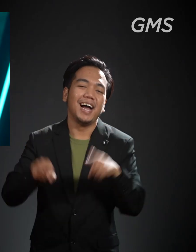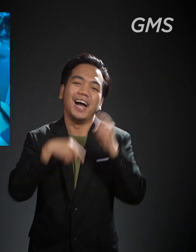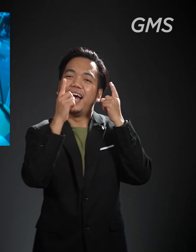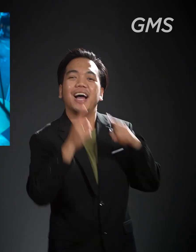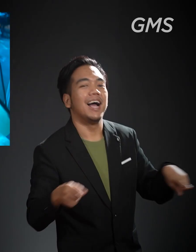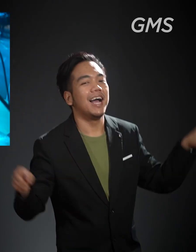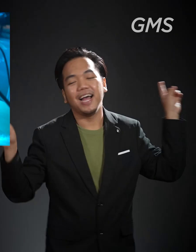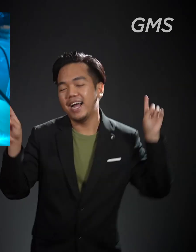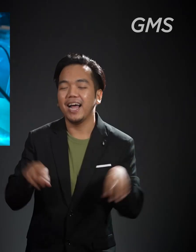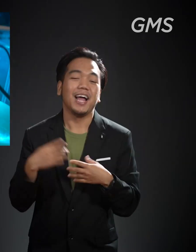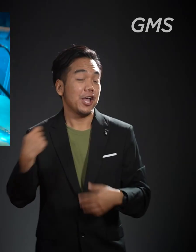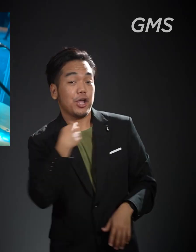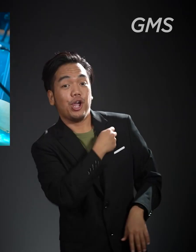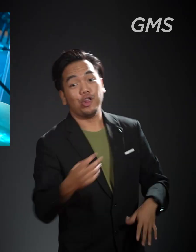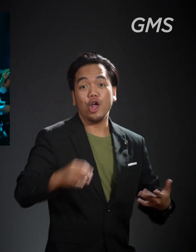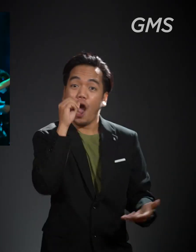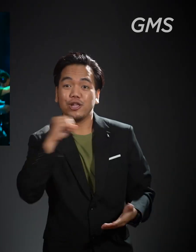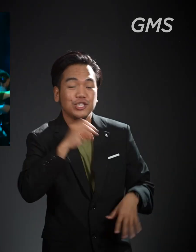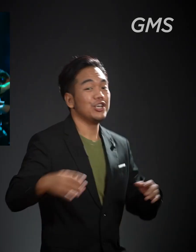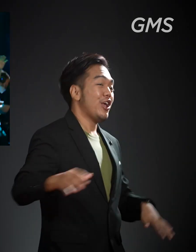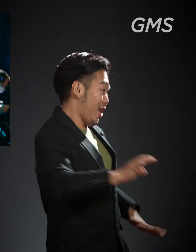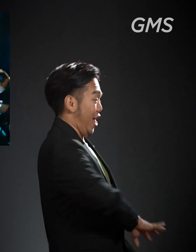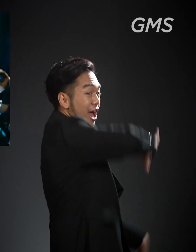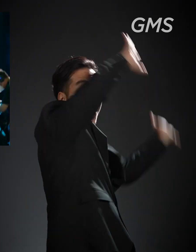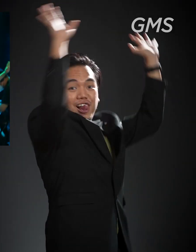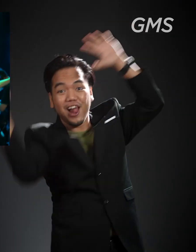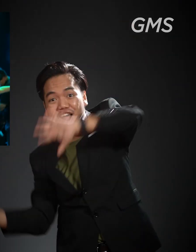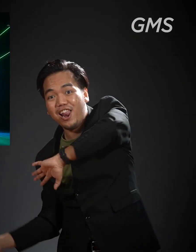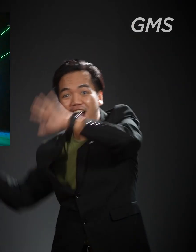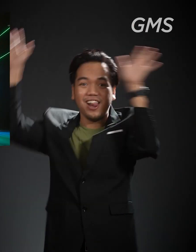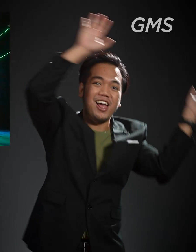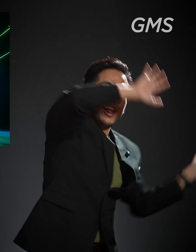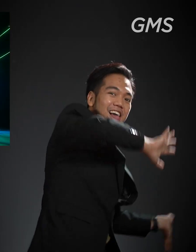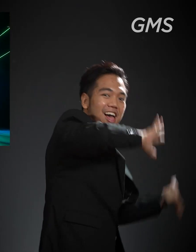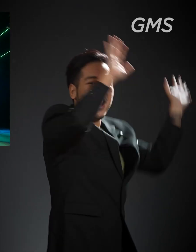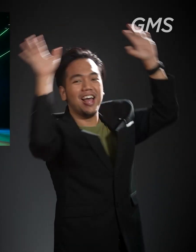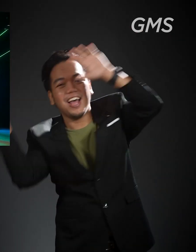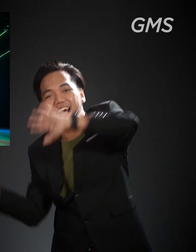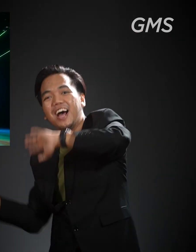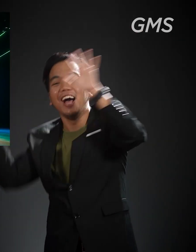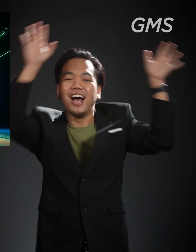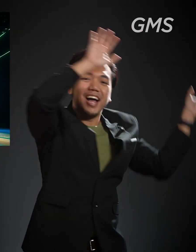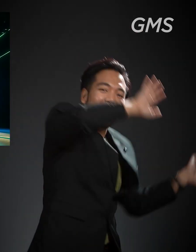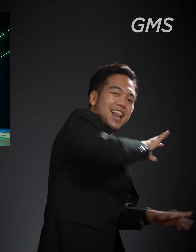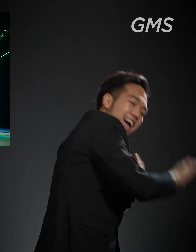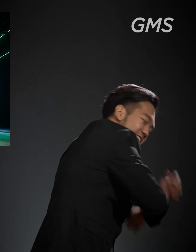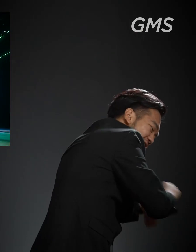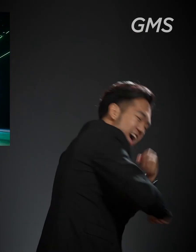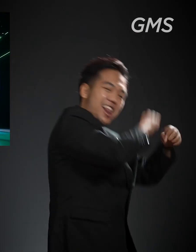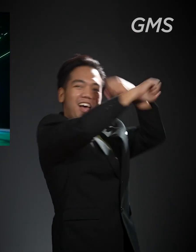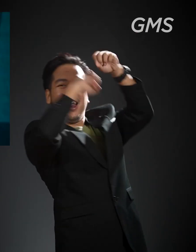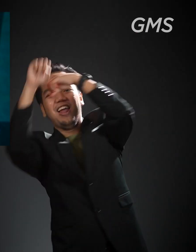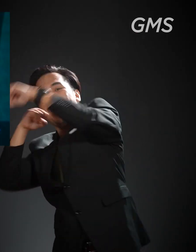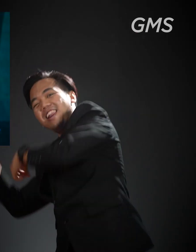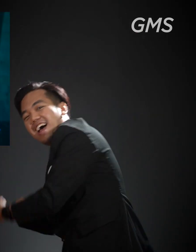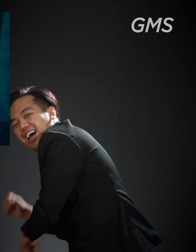Mari kita lambaikan tangan bersama-sama. La la la la la la la la